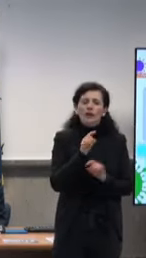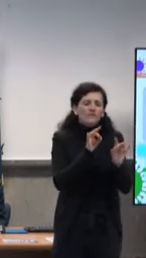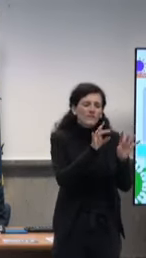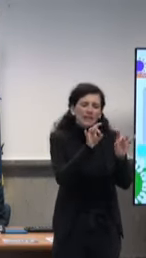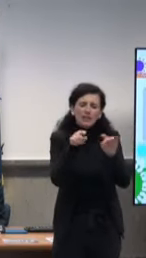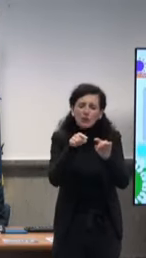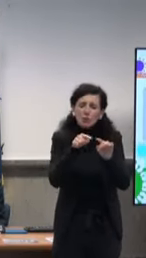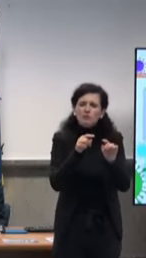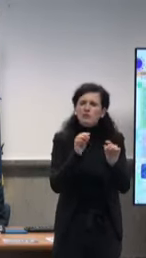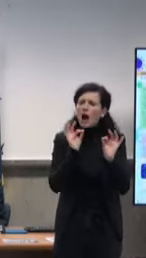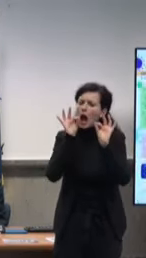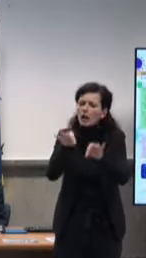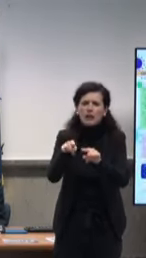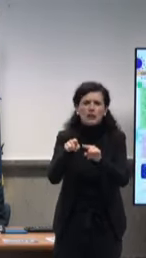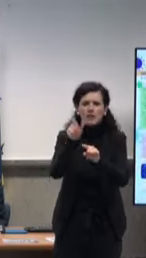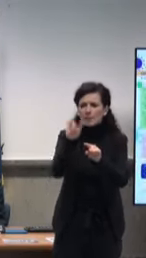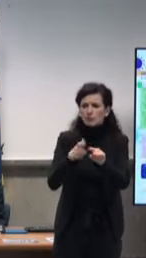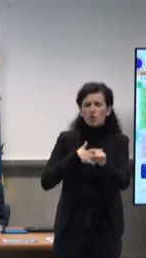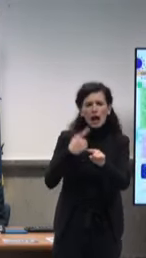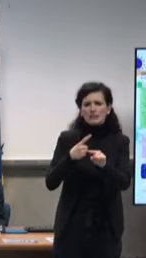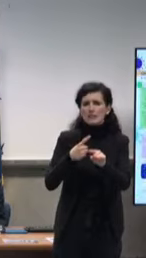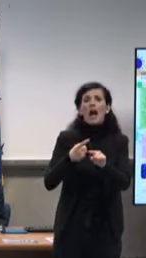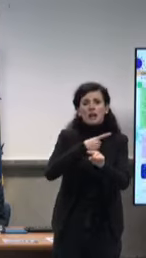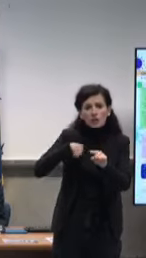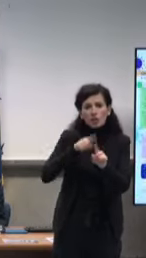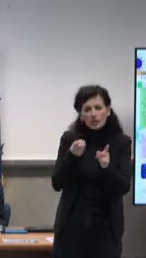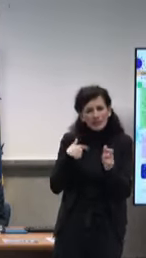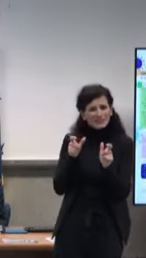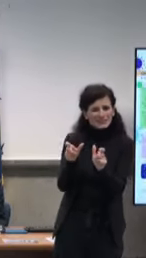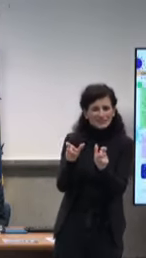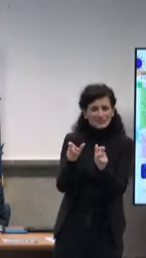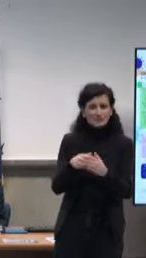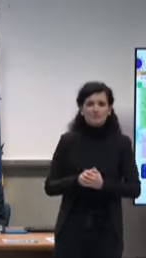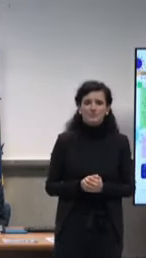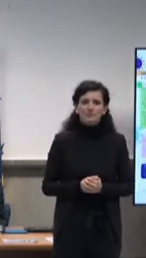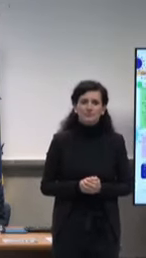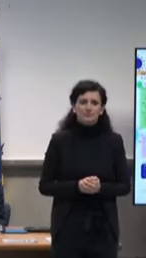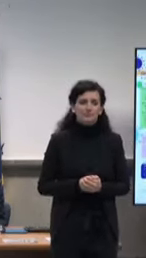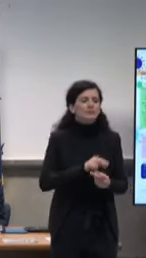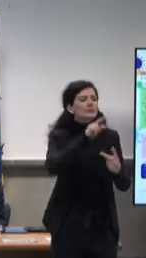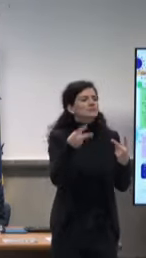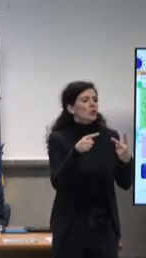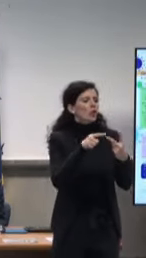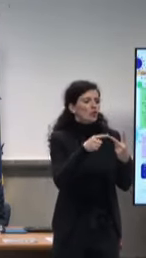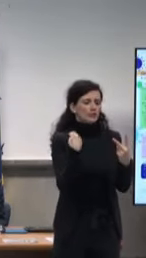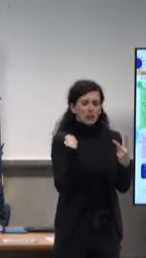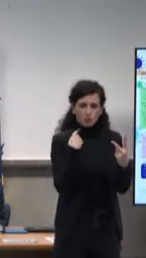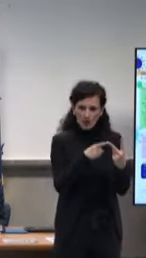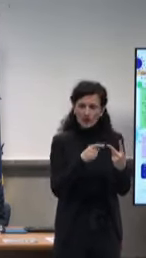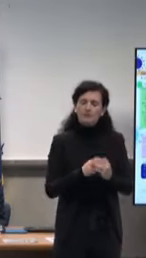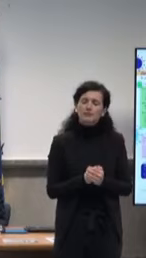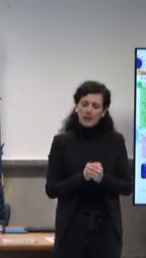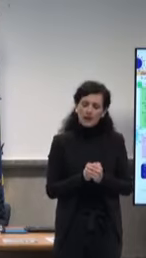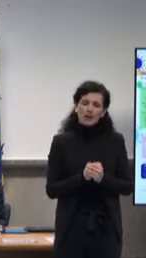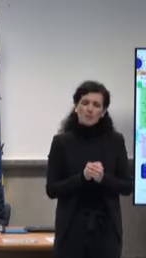dove dovremmo essere strettissimi per molto tempo riguardo al tema invece mascherine ecco questo mi pare giusto mi